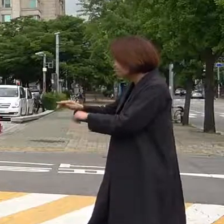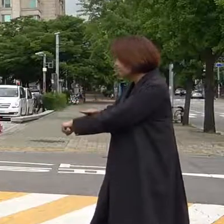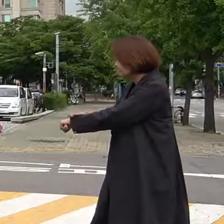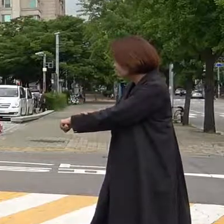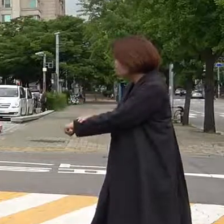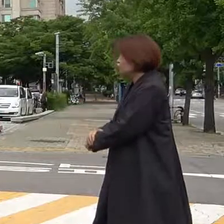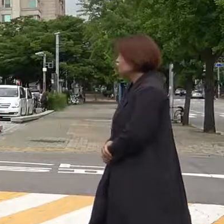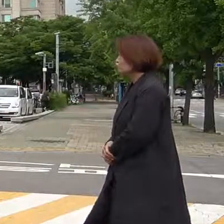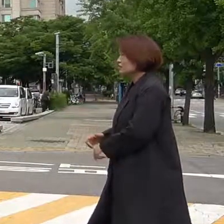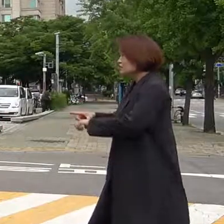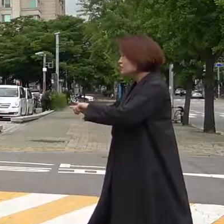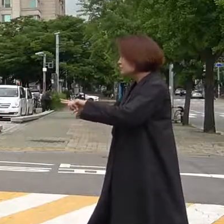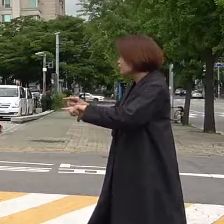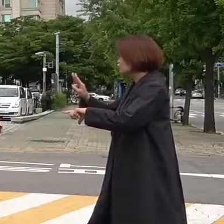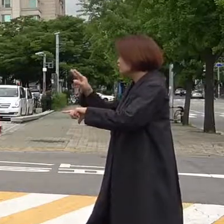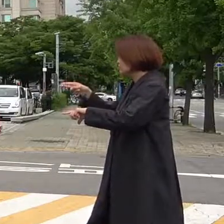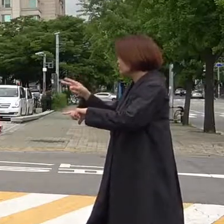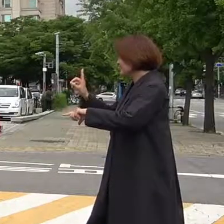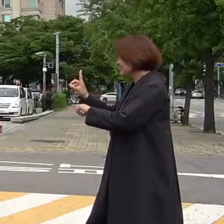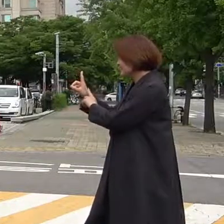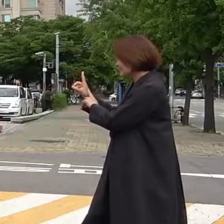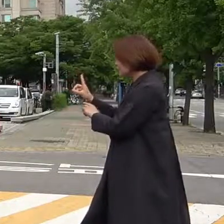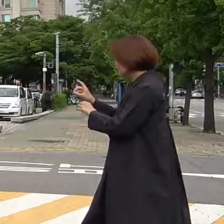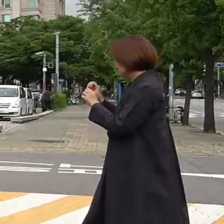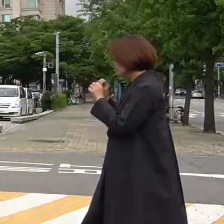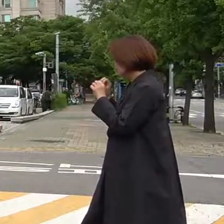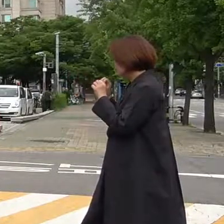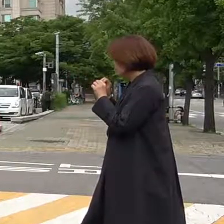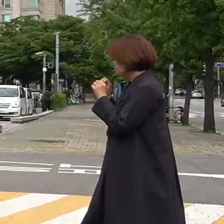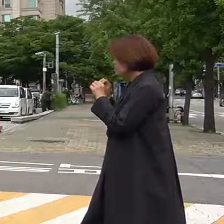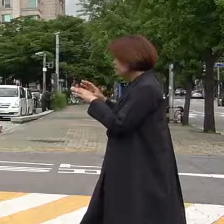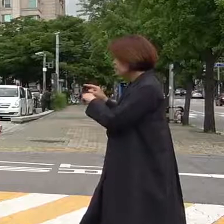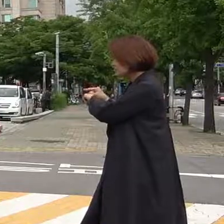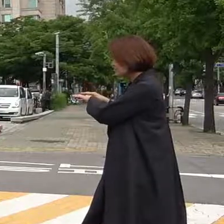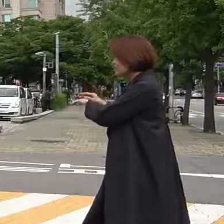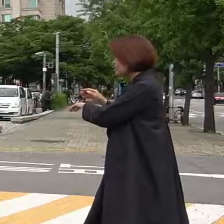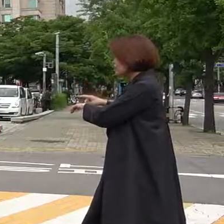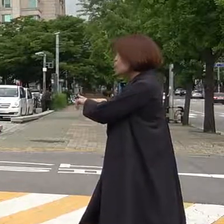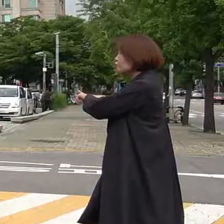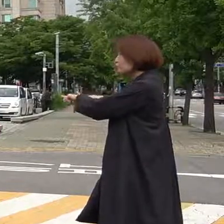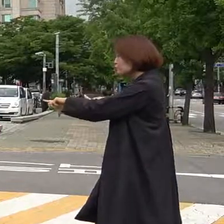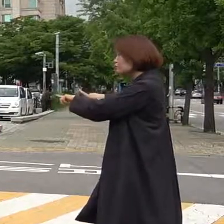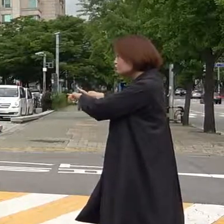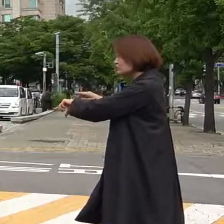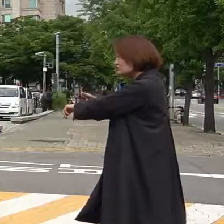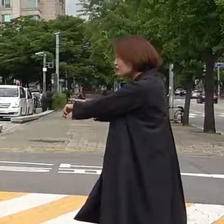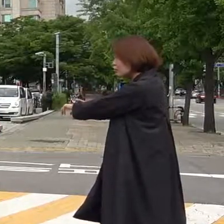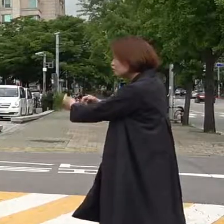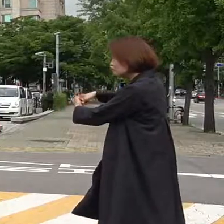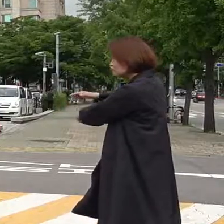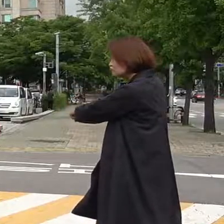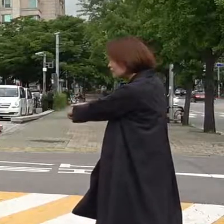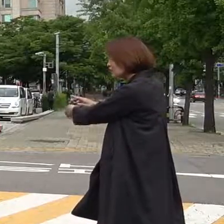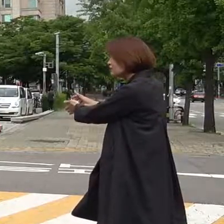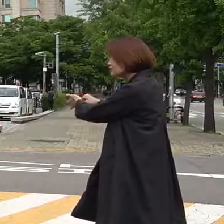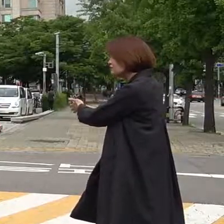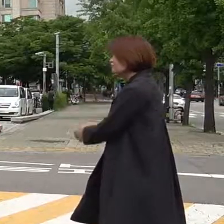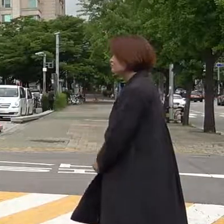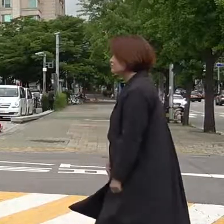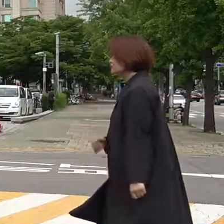일반 지상파 방송, UHD 방송이 보편화될 때 이 수어터 방송이 그대로 적용이 될 수